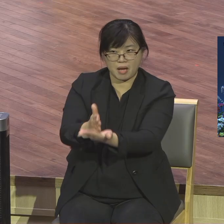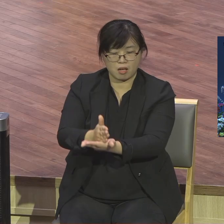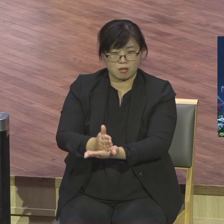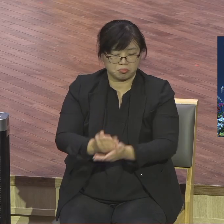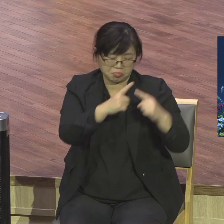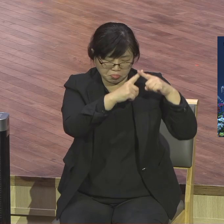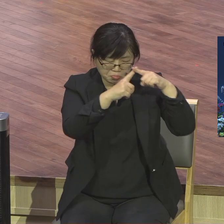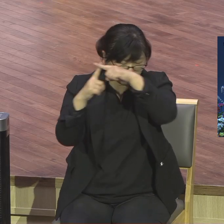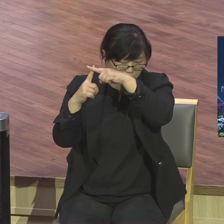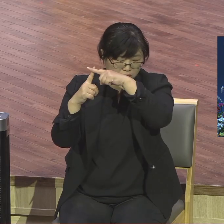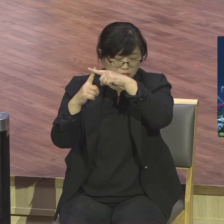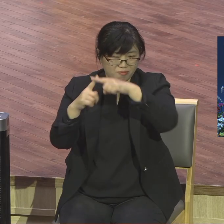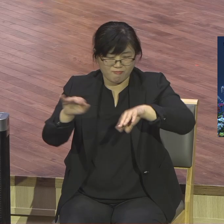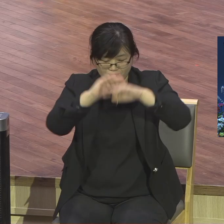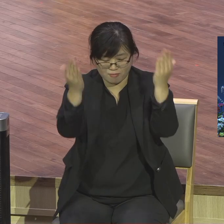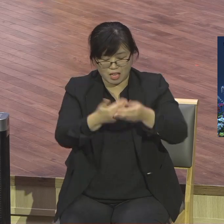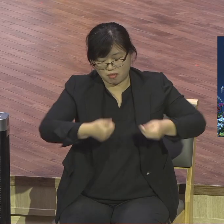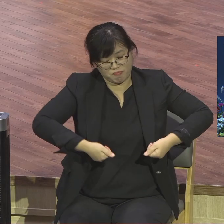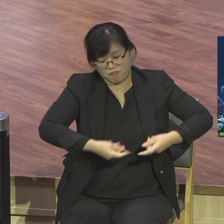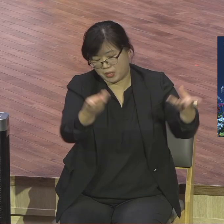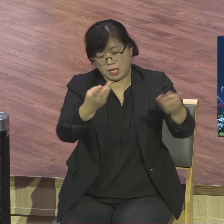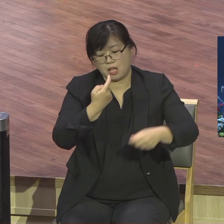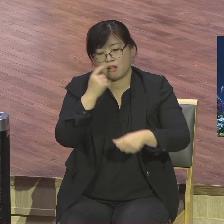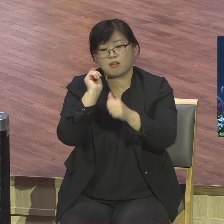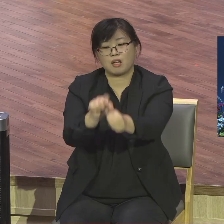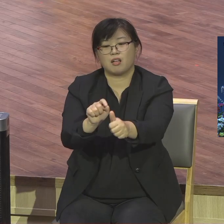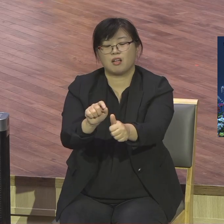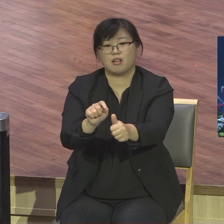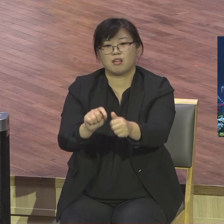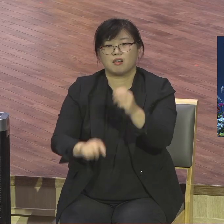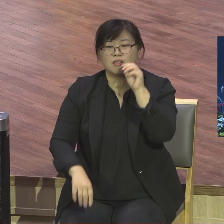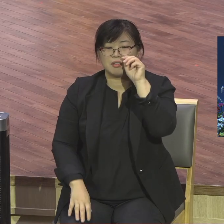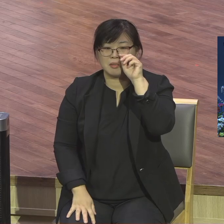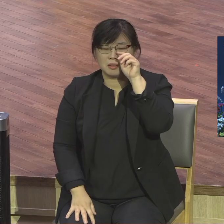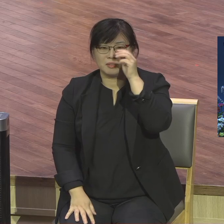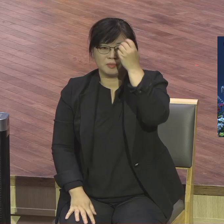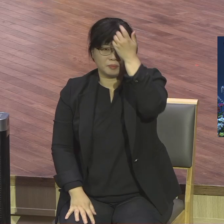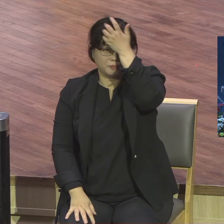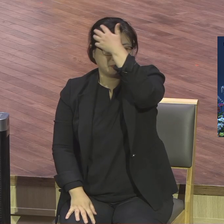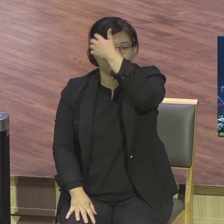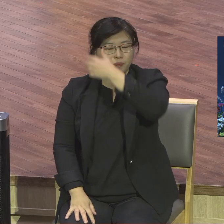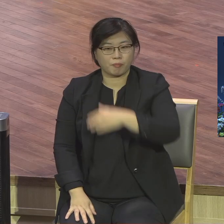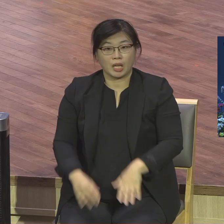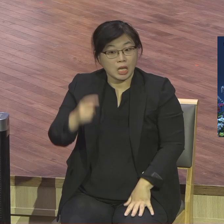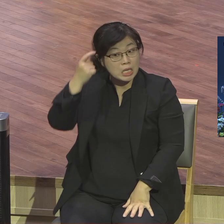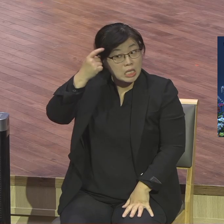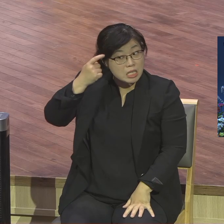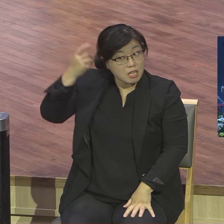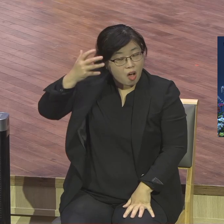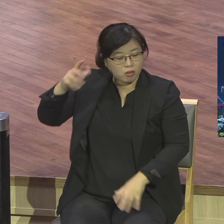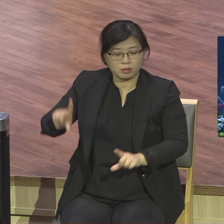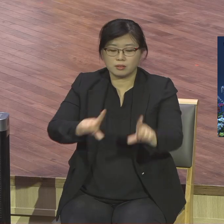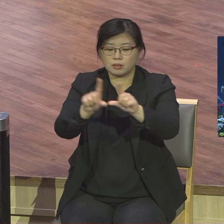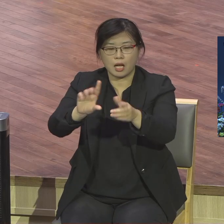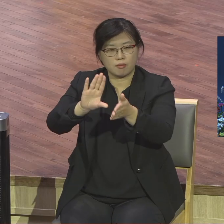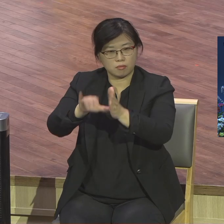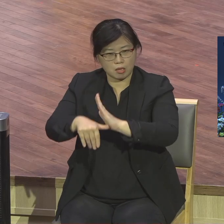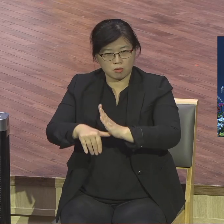무슨 말입니까? 영적인 삶은요. 단호한 결단이 필요해요. 영적인 삶은